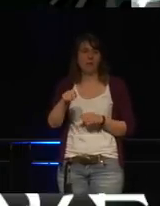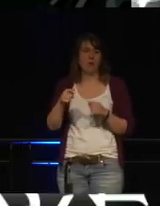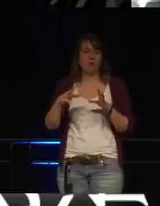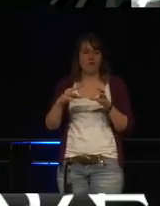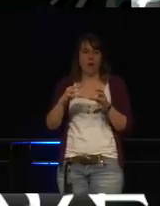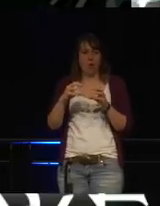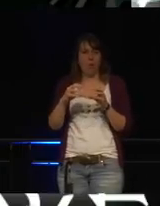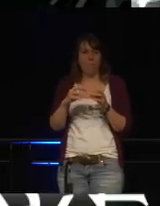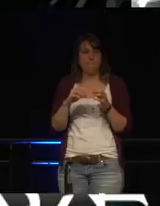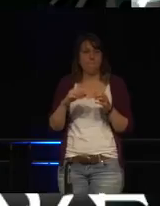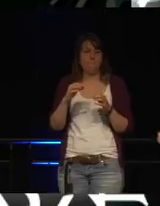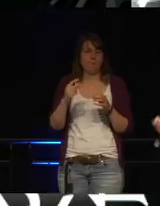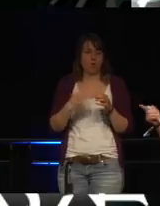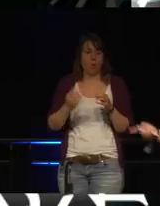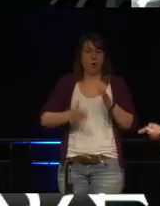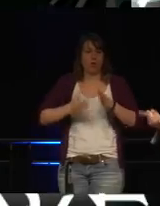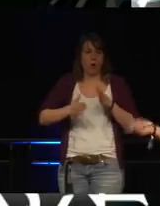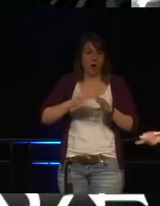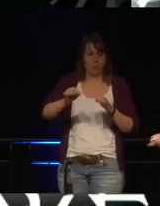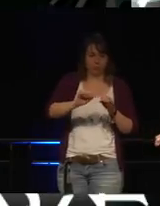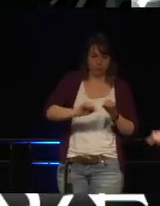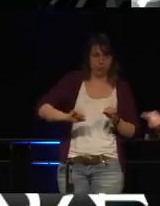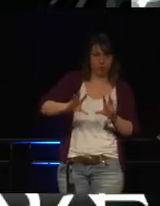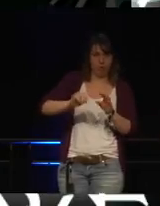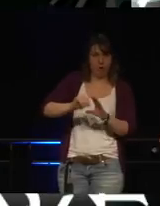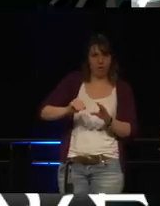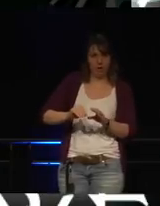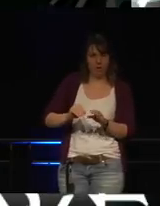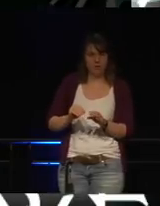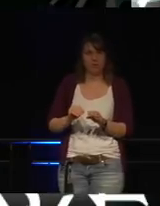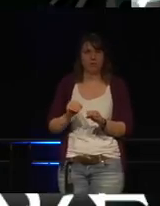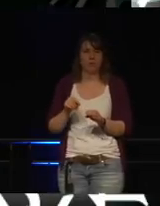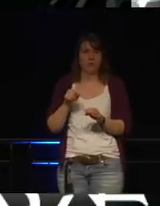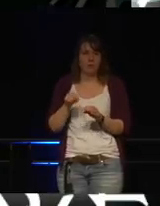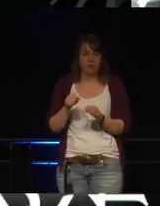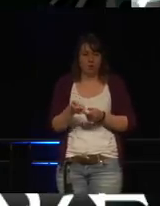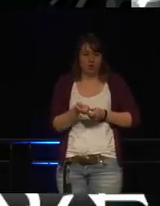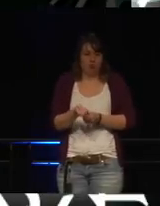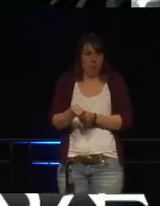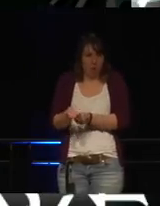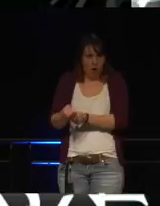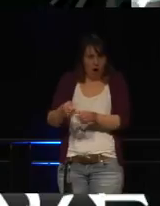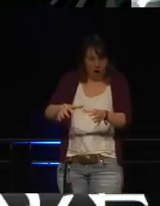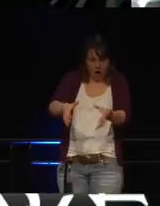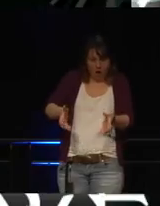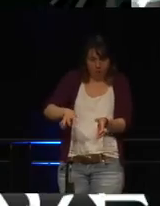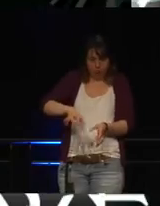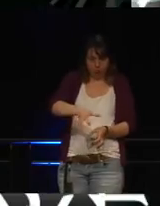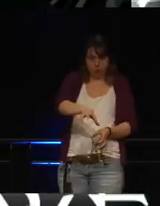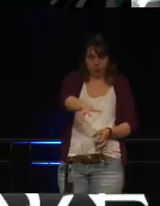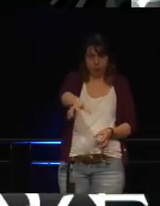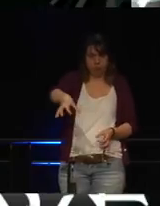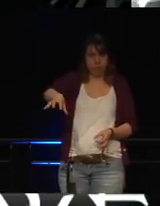aspiradora inteligente Roomba, que coleccionaba todos los datos que son coleccionados de la casa de la